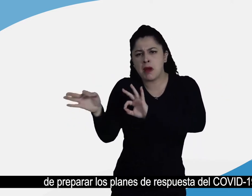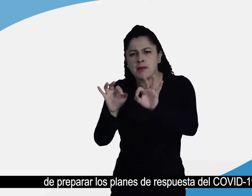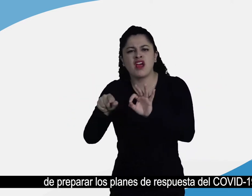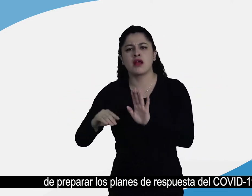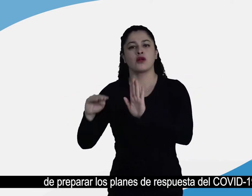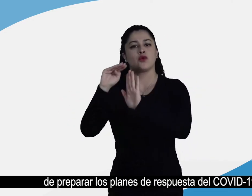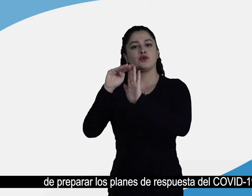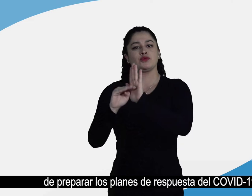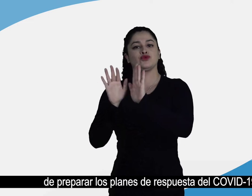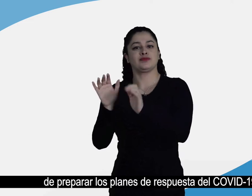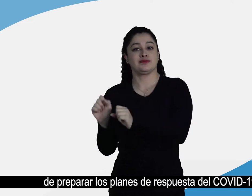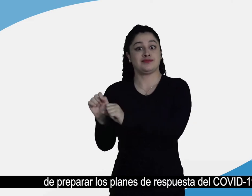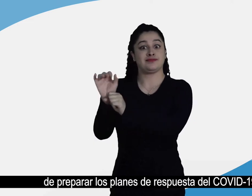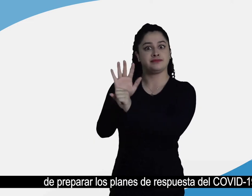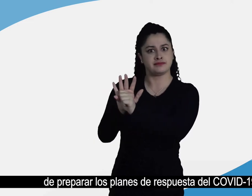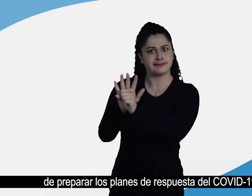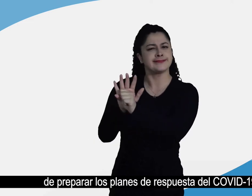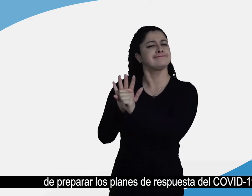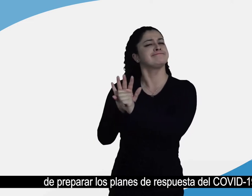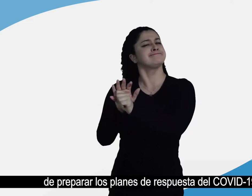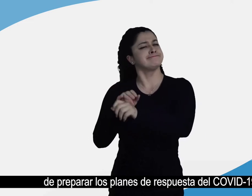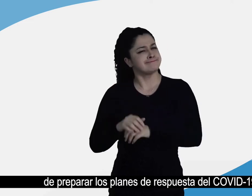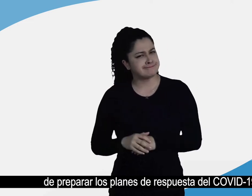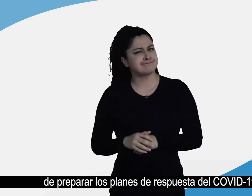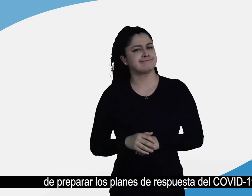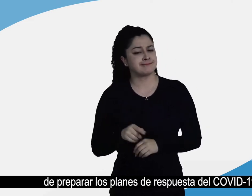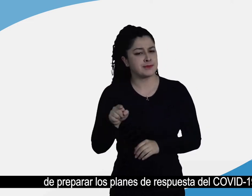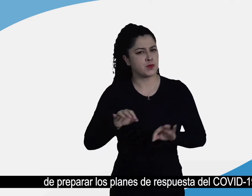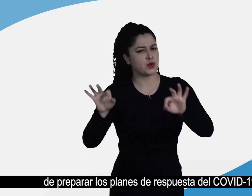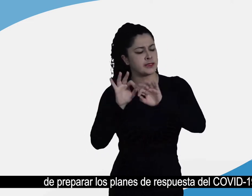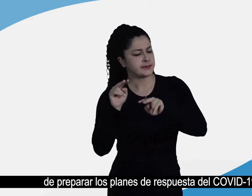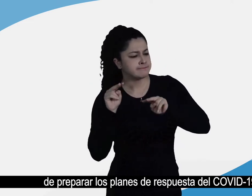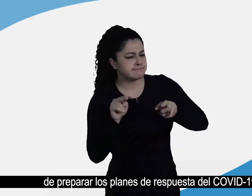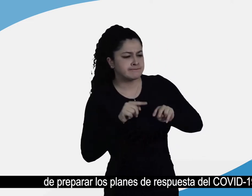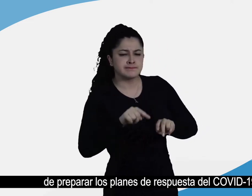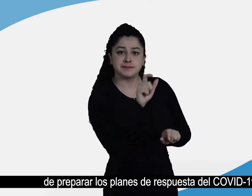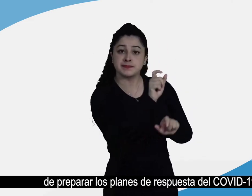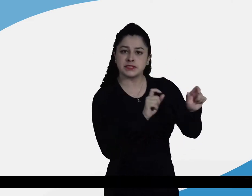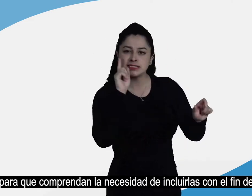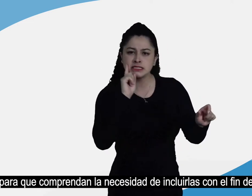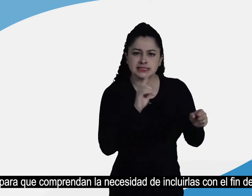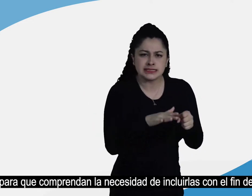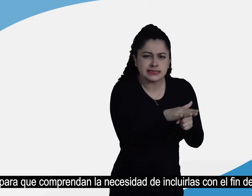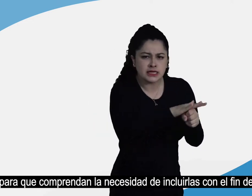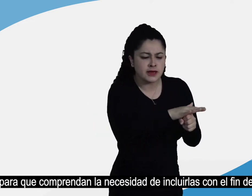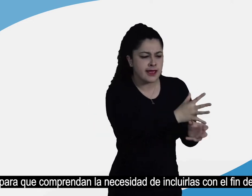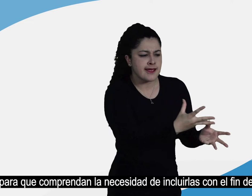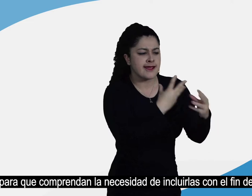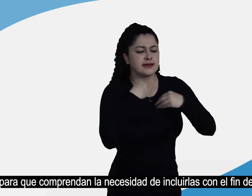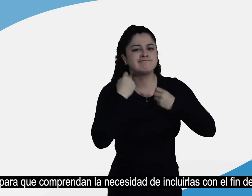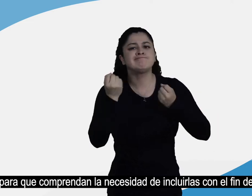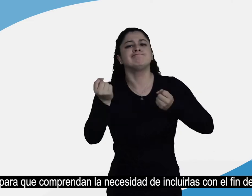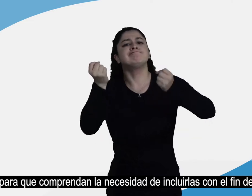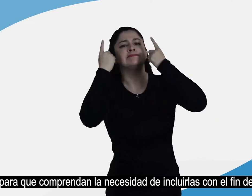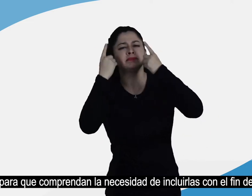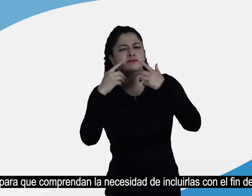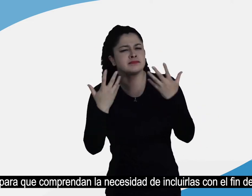preparar los planes de respuesta del COVID-19 para que comprendan la necesidad de